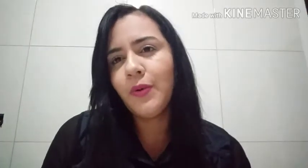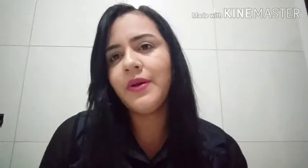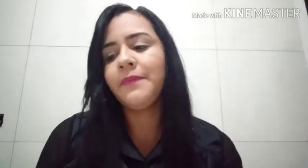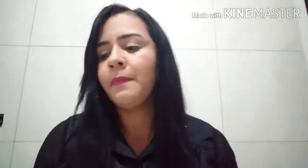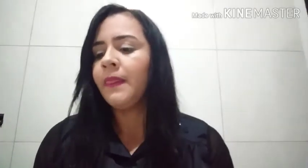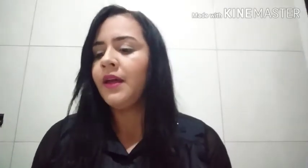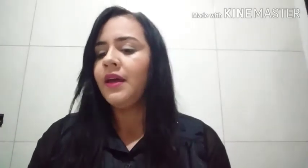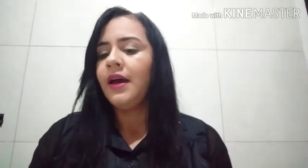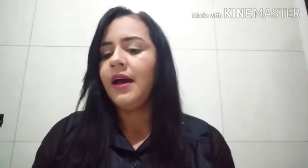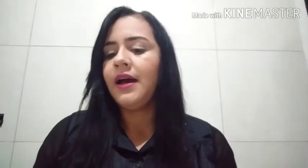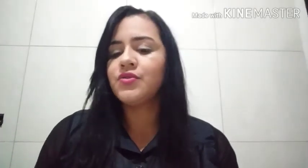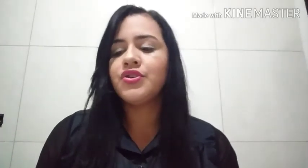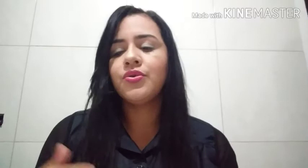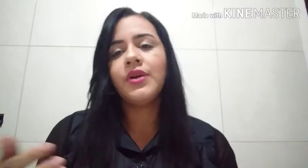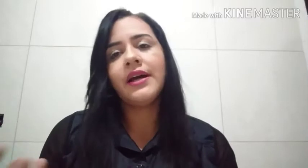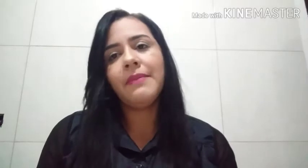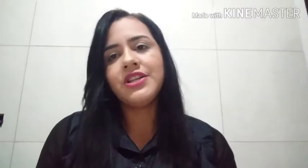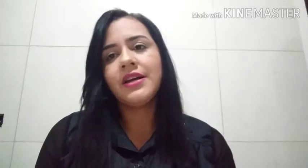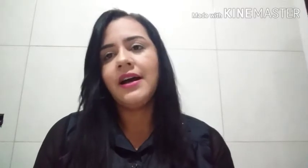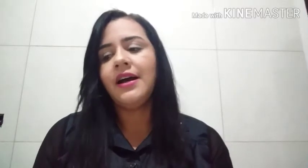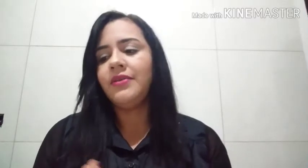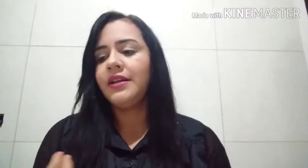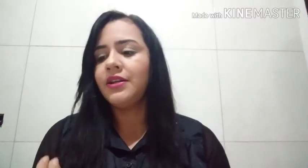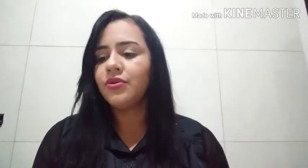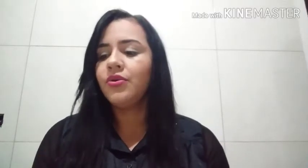própria, a sua estrutura gramatical, né? Tem toda